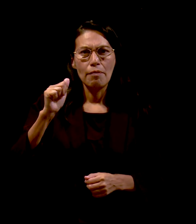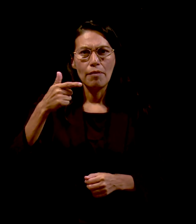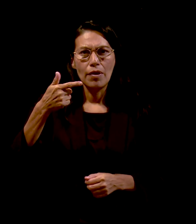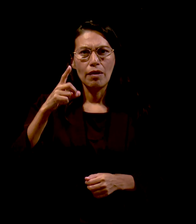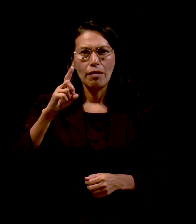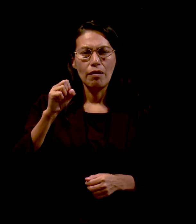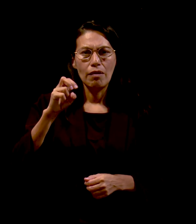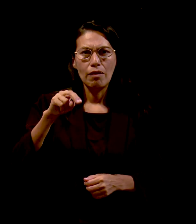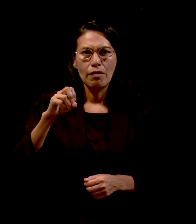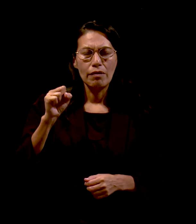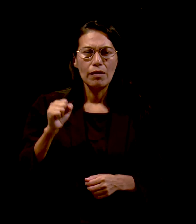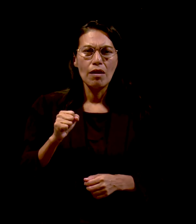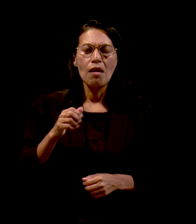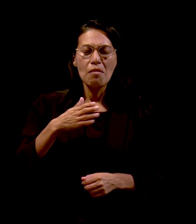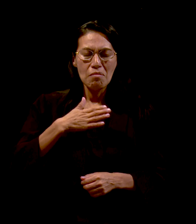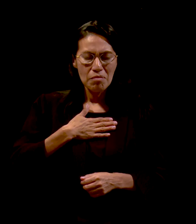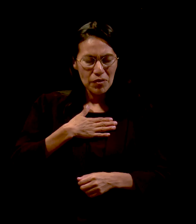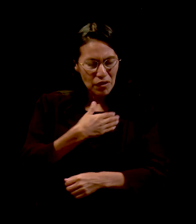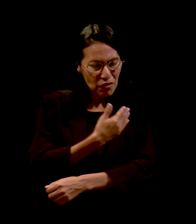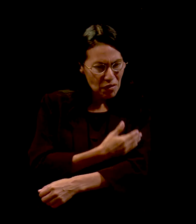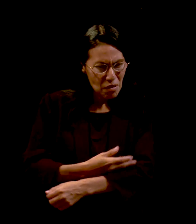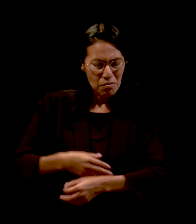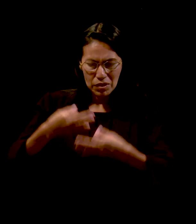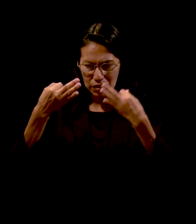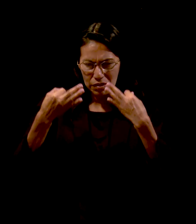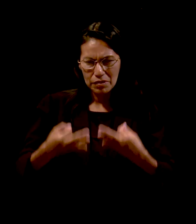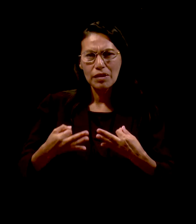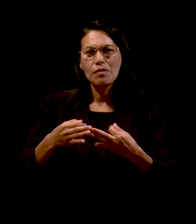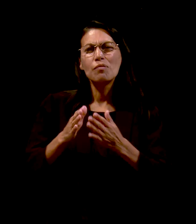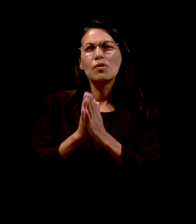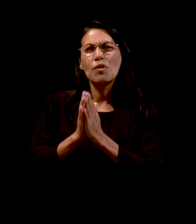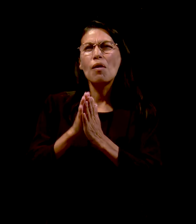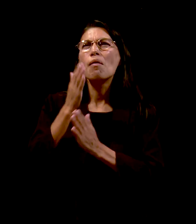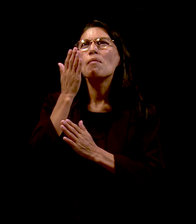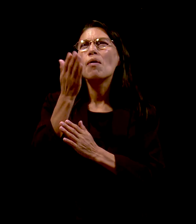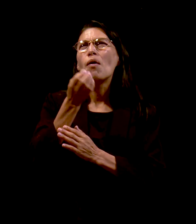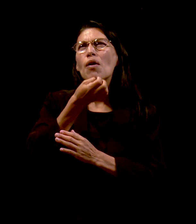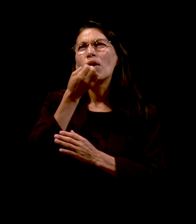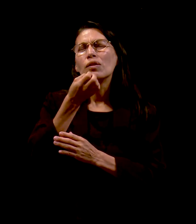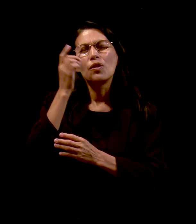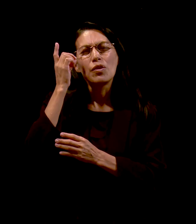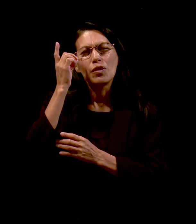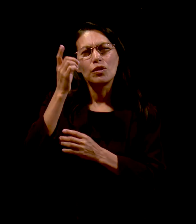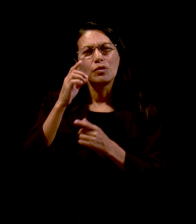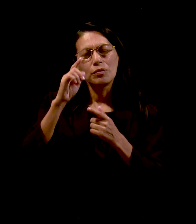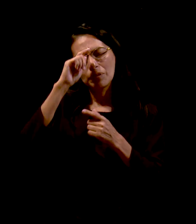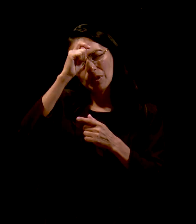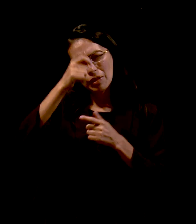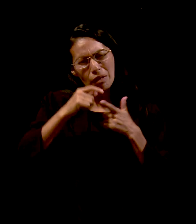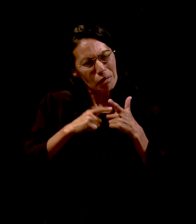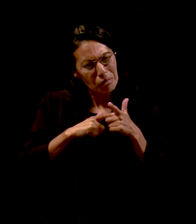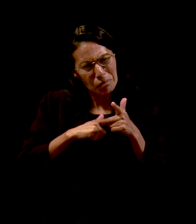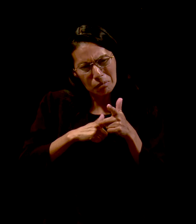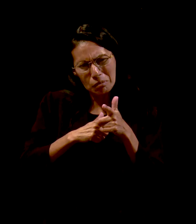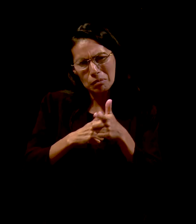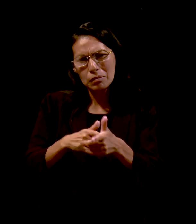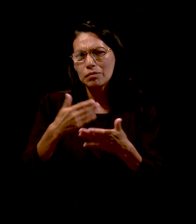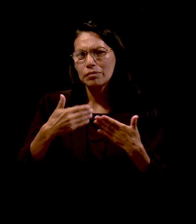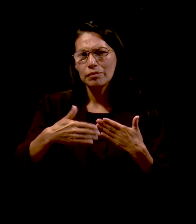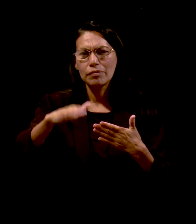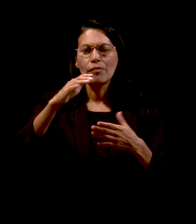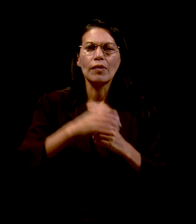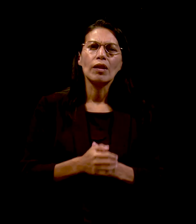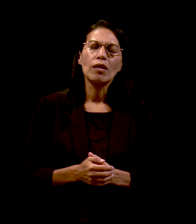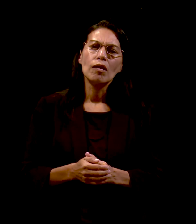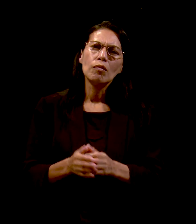oración por mi familia está muy bien gracias señor para que dios los siga bendiciendo yolanda camacho orar